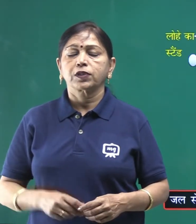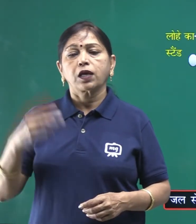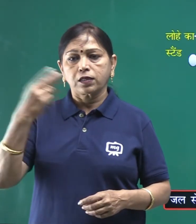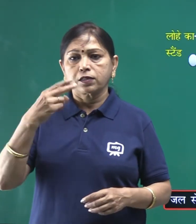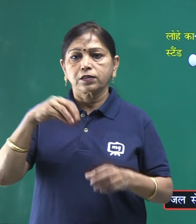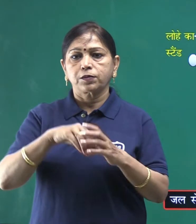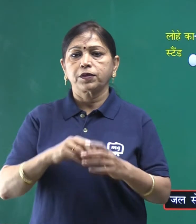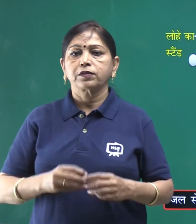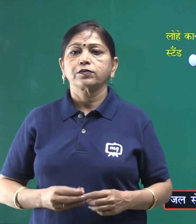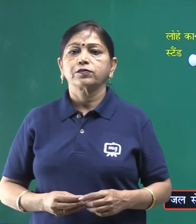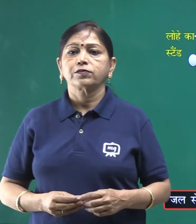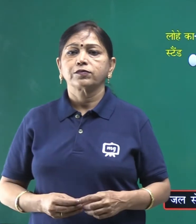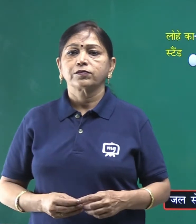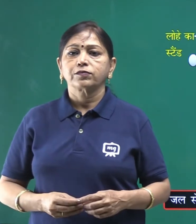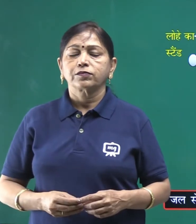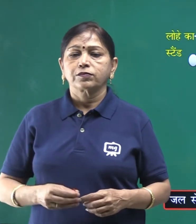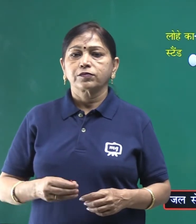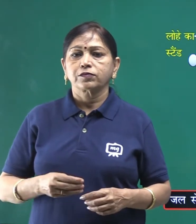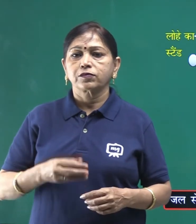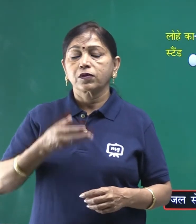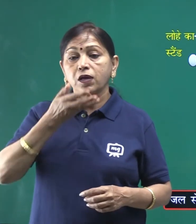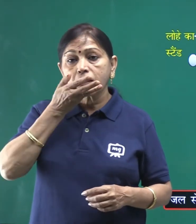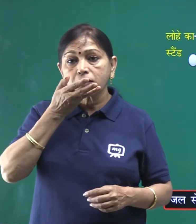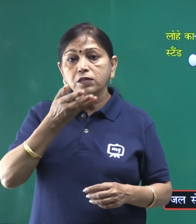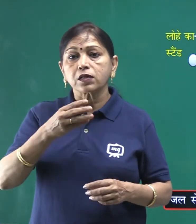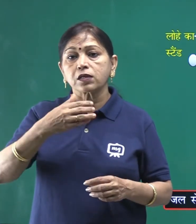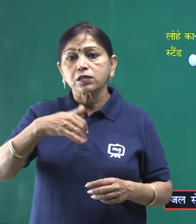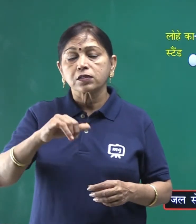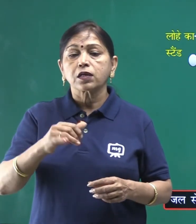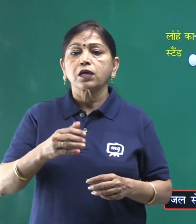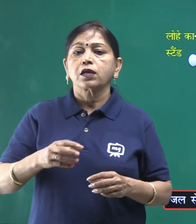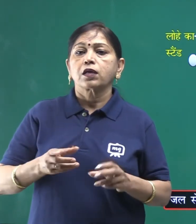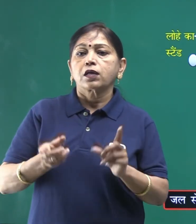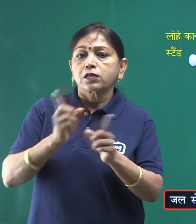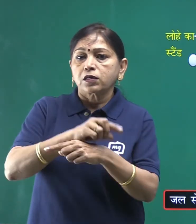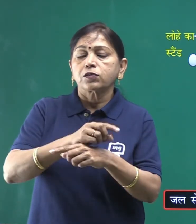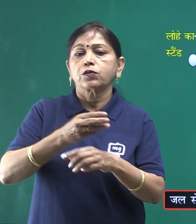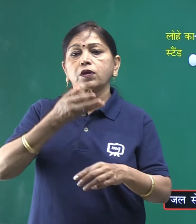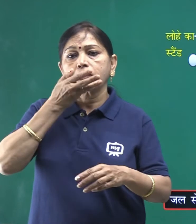चित्र में जल से जल वाष्प में